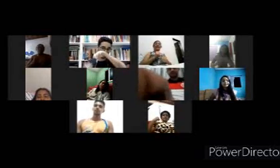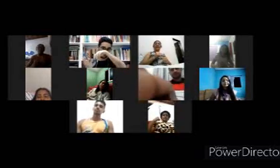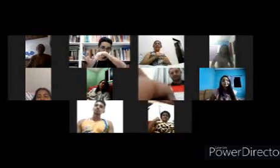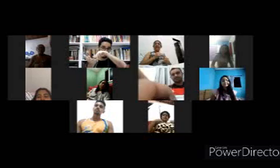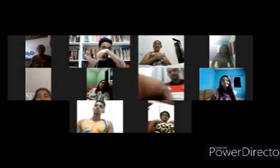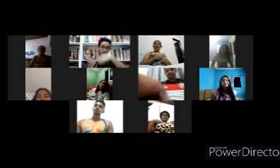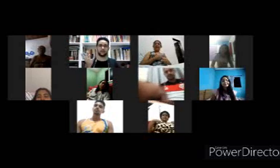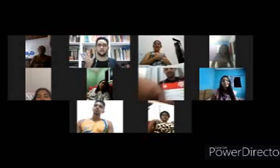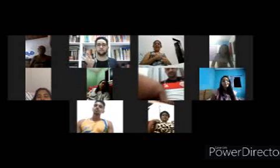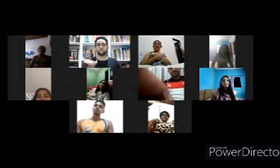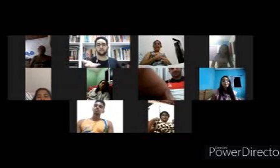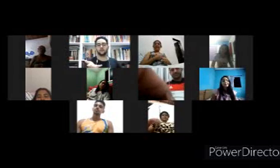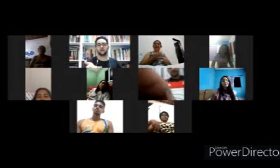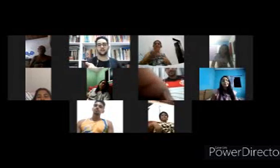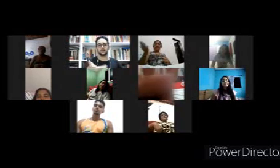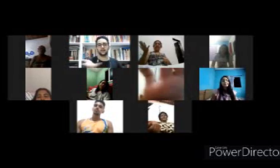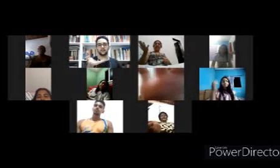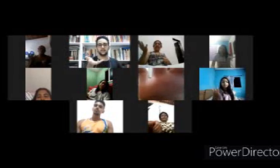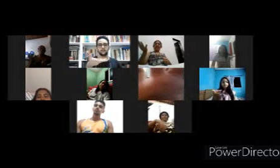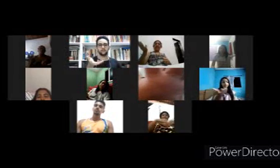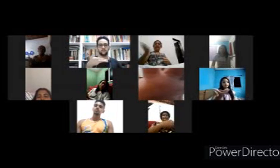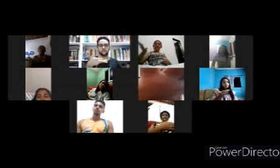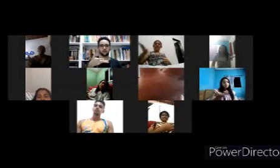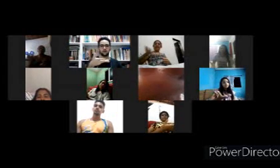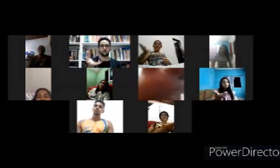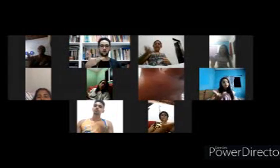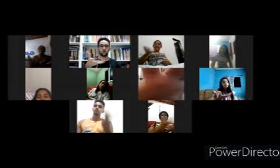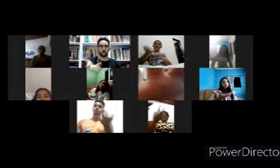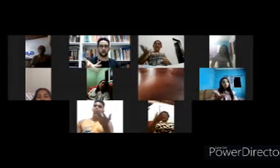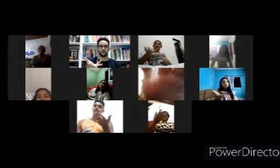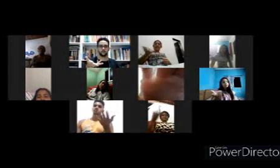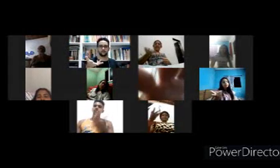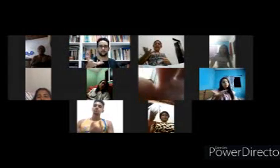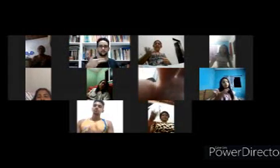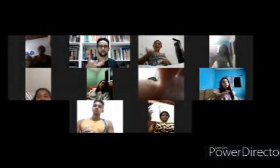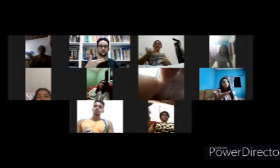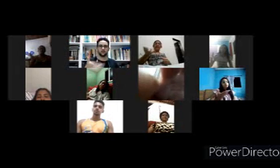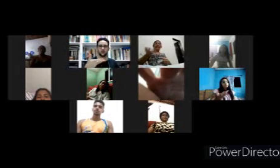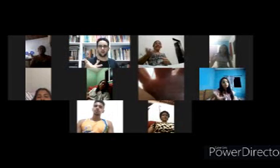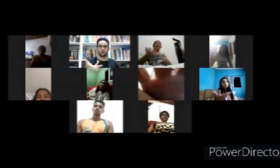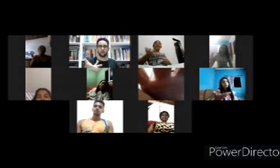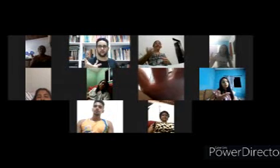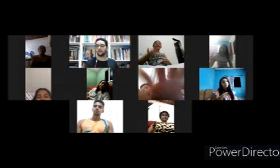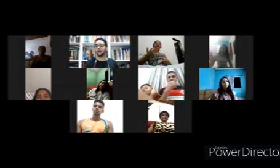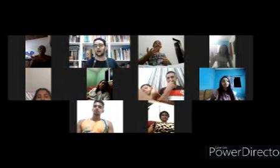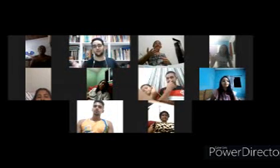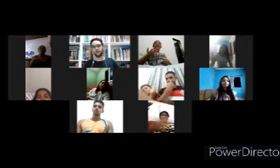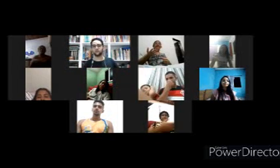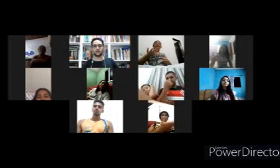fazer com a mão aberta e fazer assim. Correr. Correr. A mais usada,